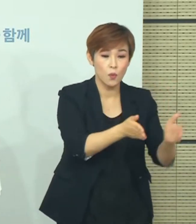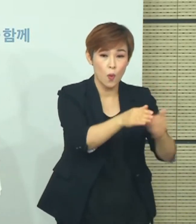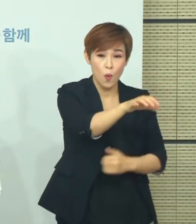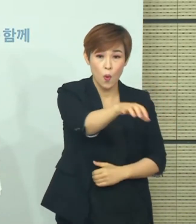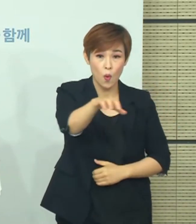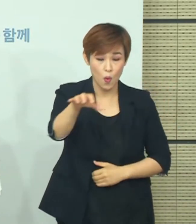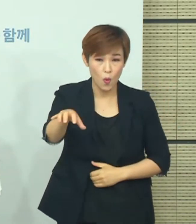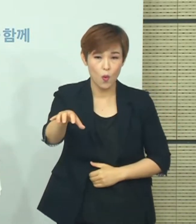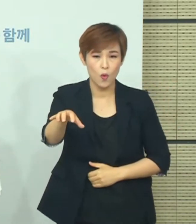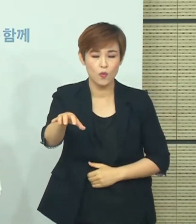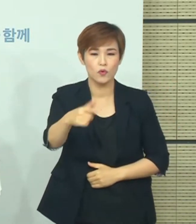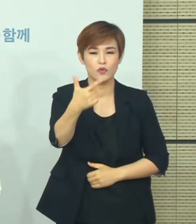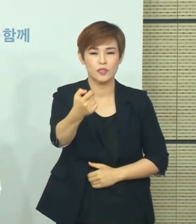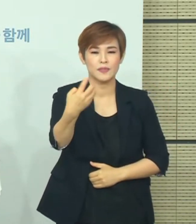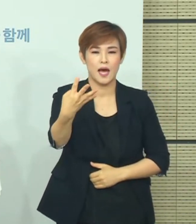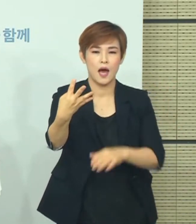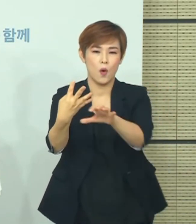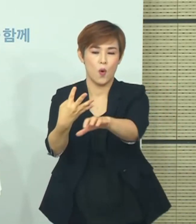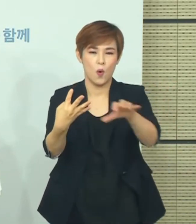자체로 64개소